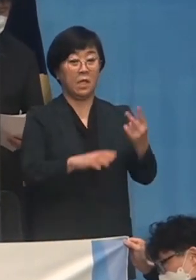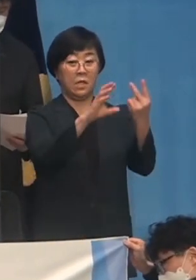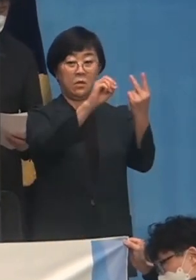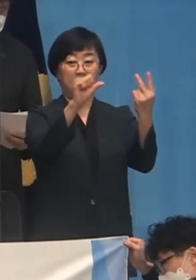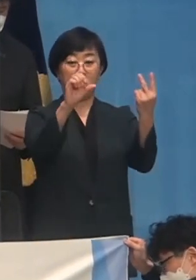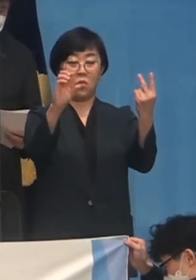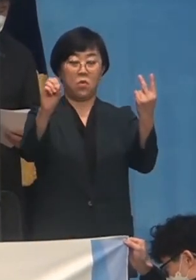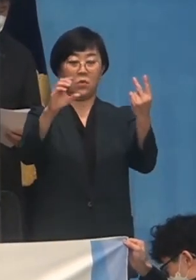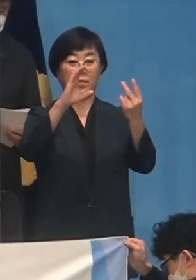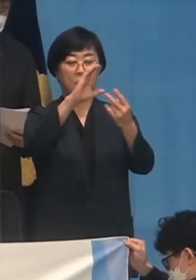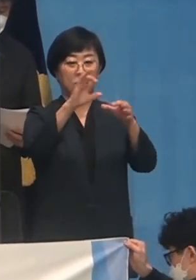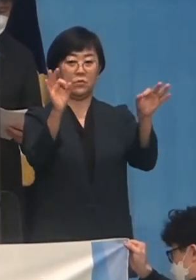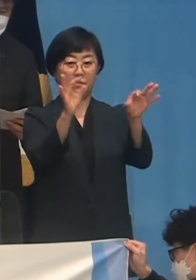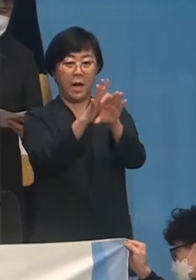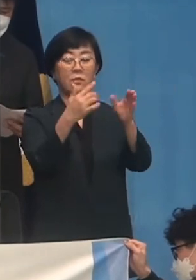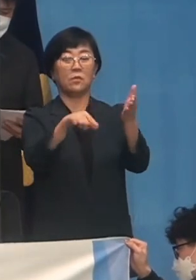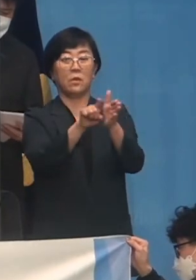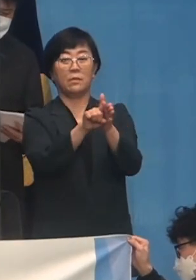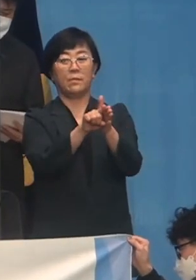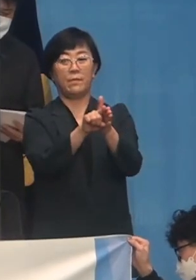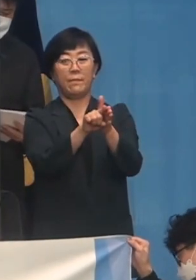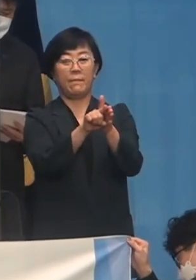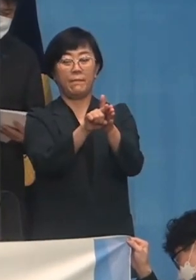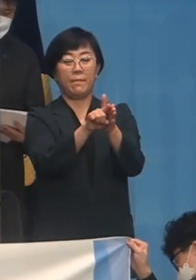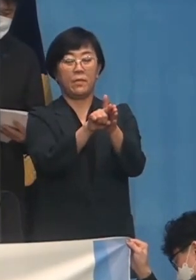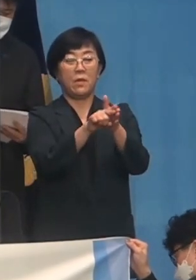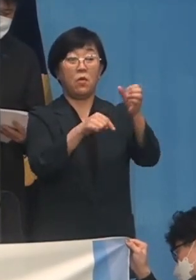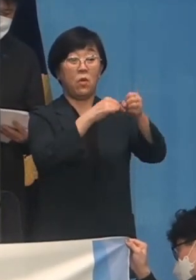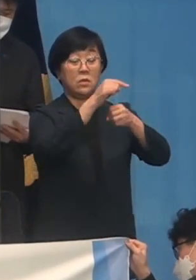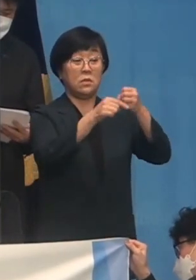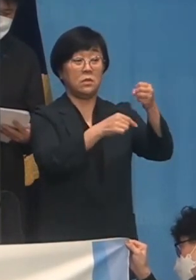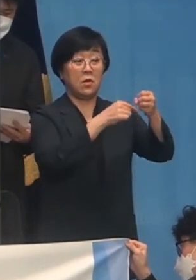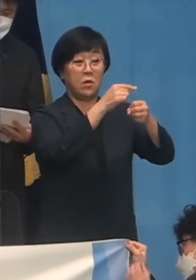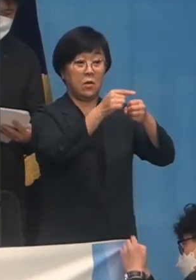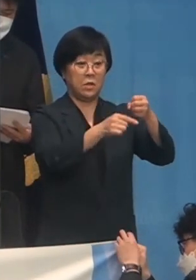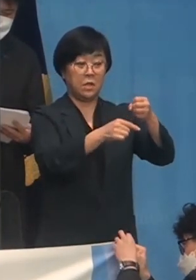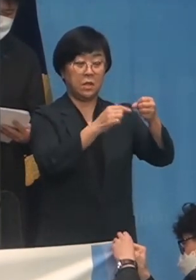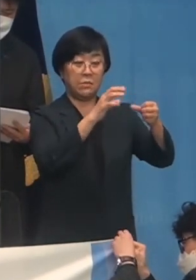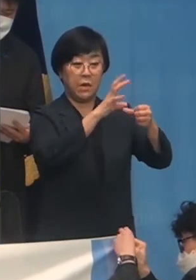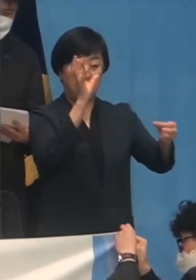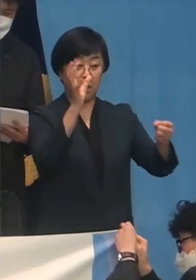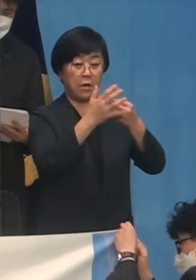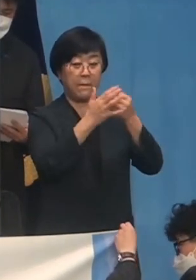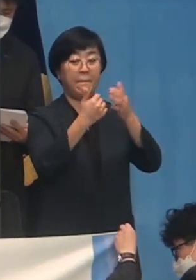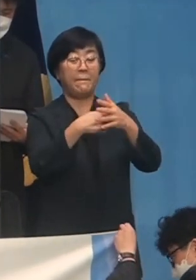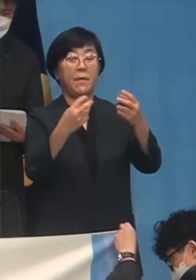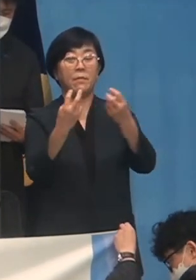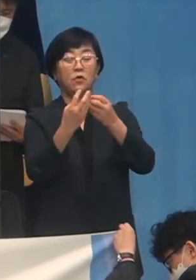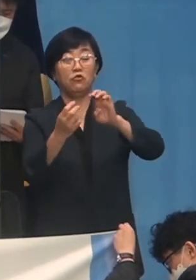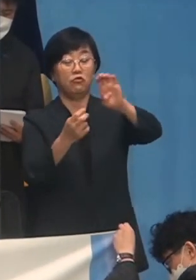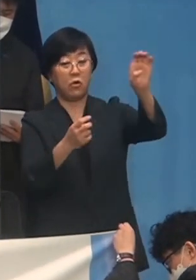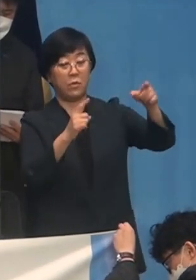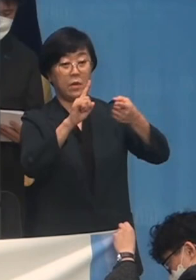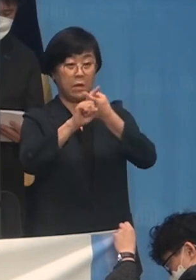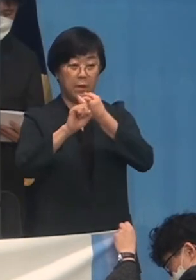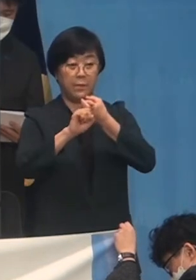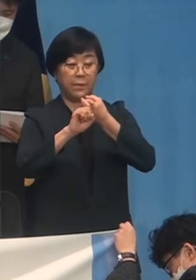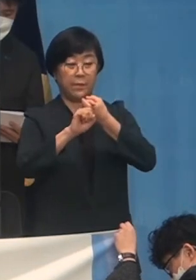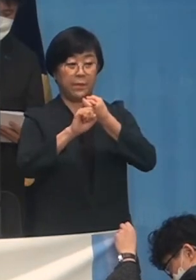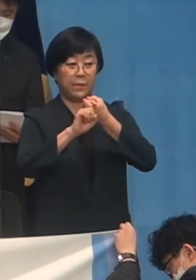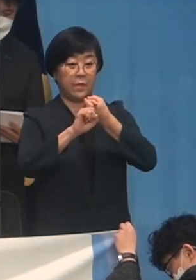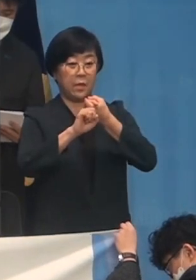2050 탄소 중립을 위해서는 원전이 유일한 대안이며 유럽연합도